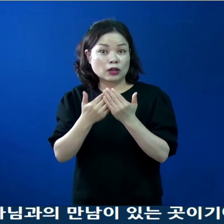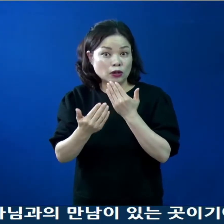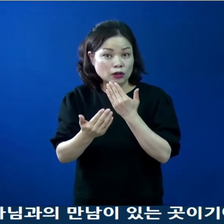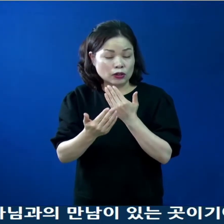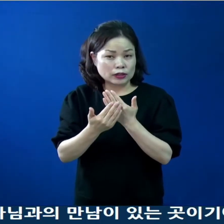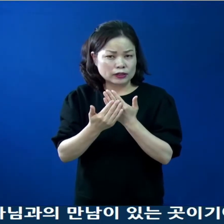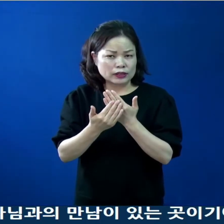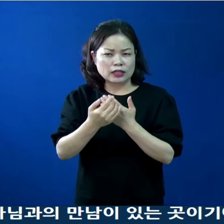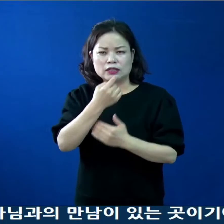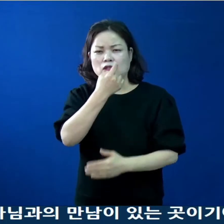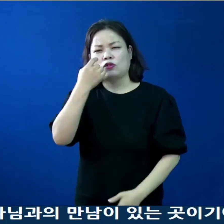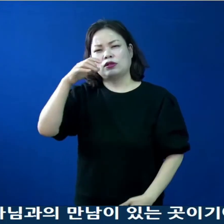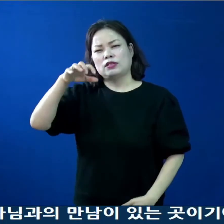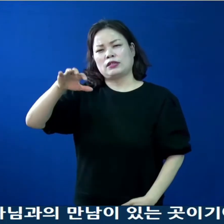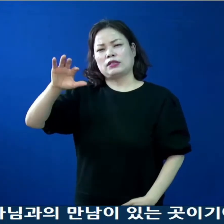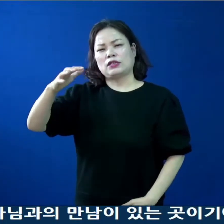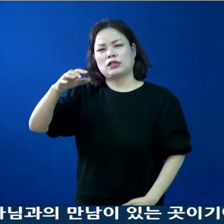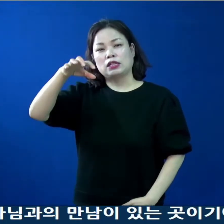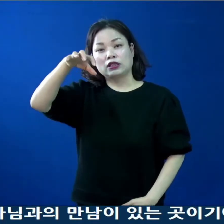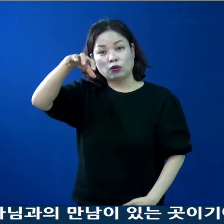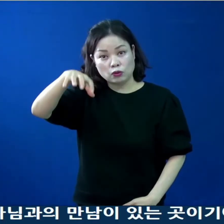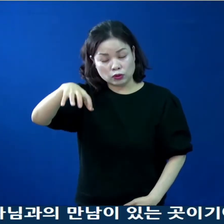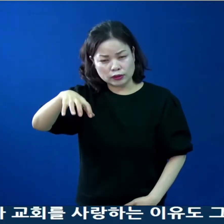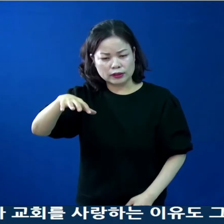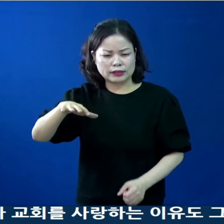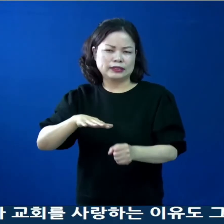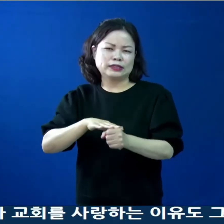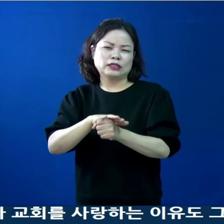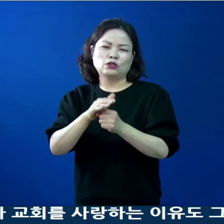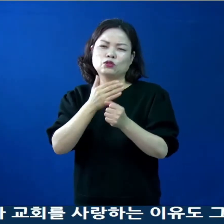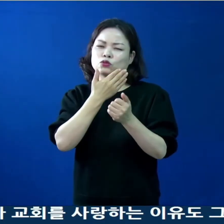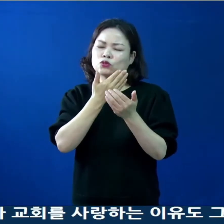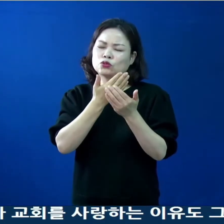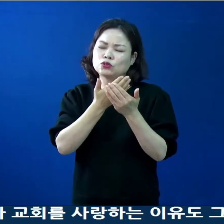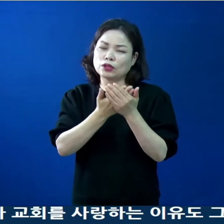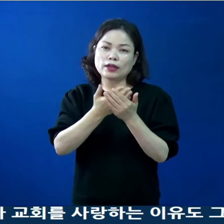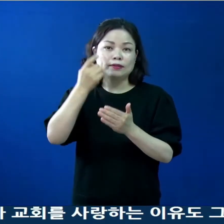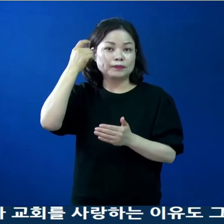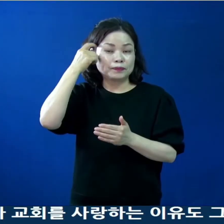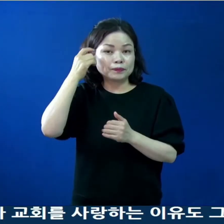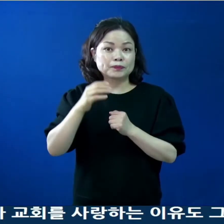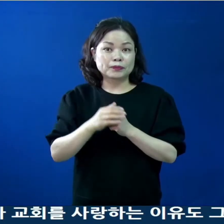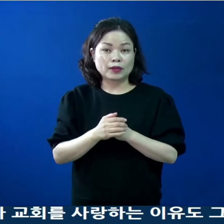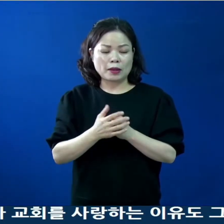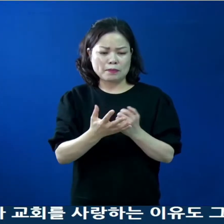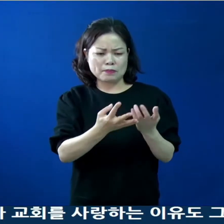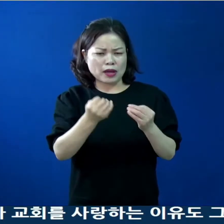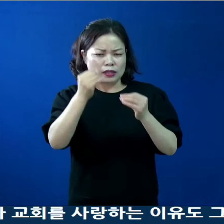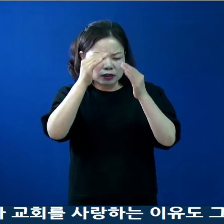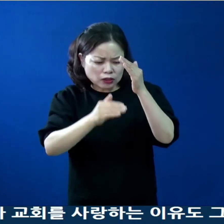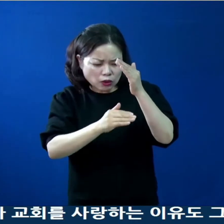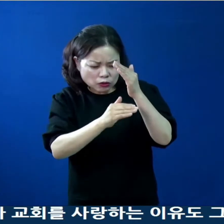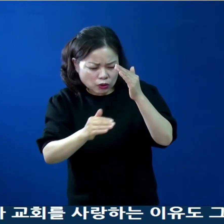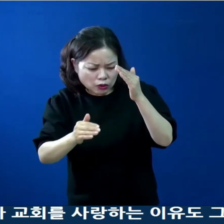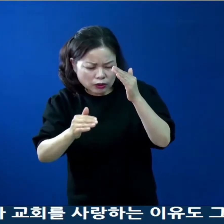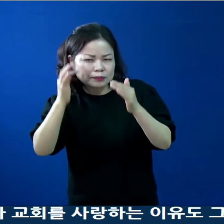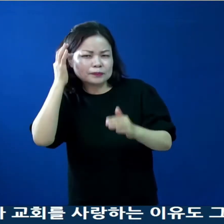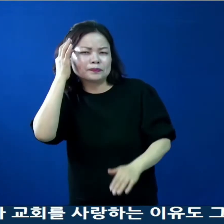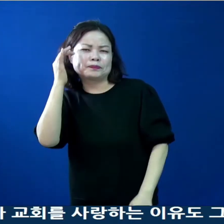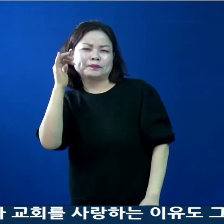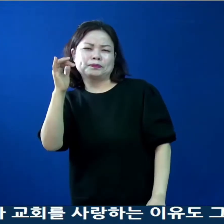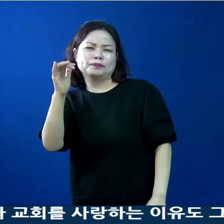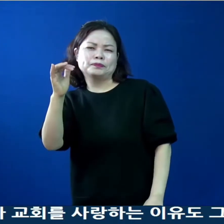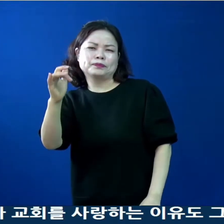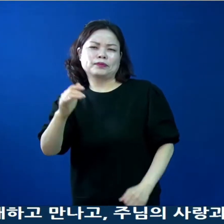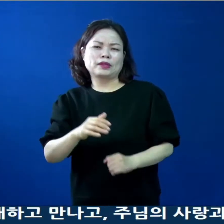되기 때문에 우리는 이곳을 사랑하고 귀하게 여기는 것입니다. 그래서 많은 성도들이 이 성전을 그리워하며